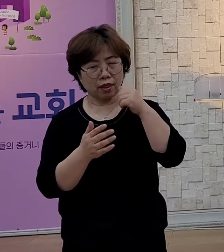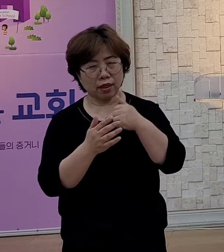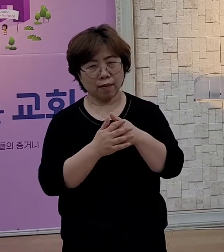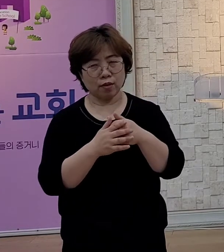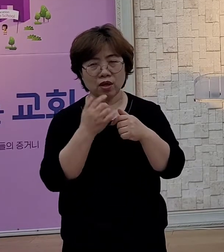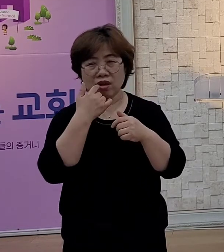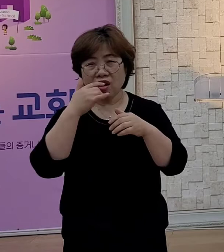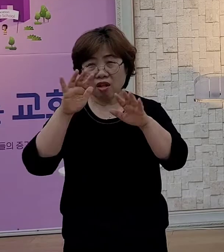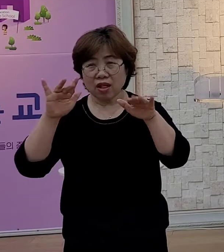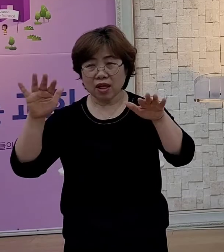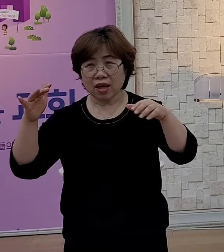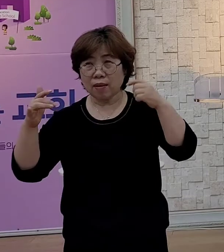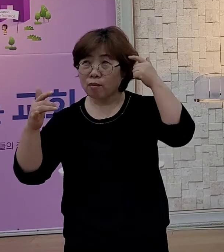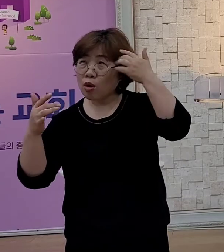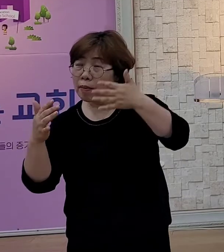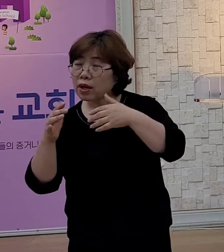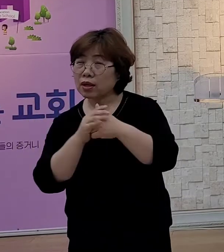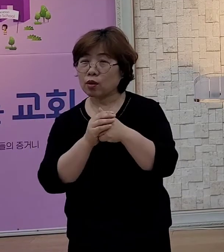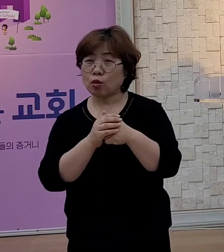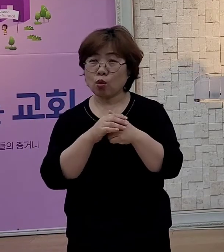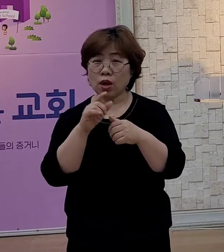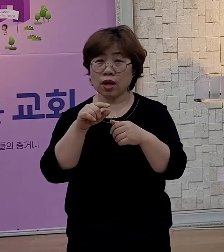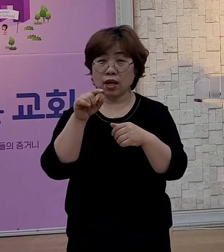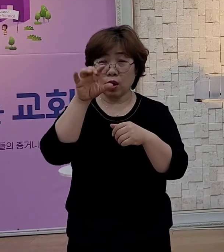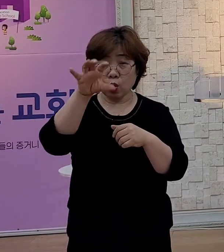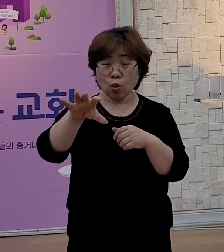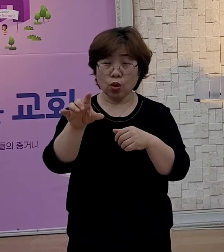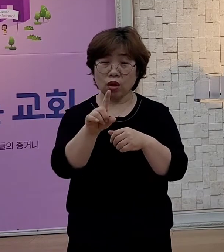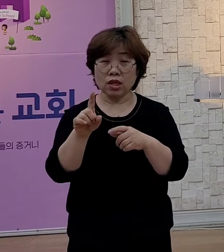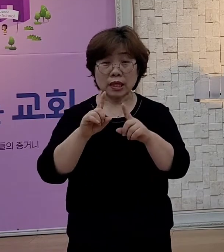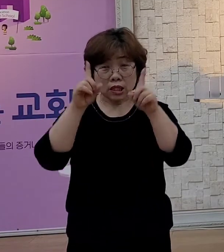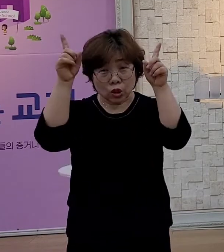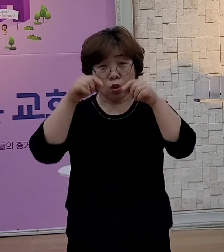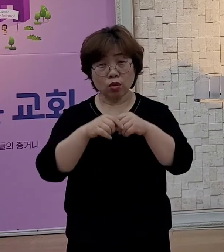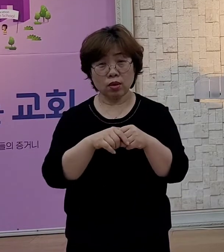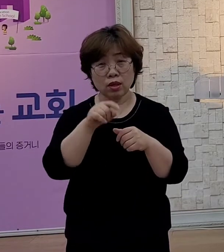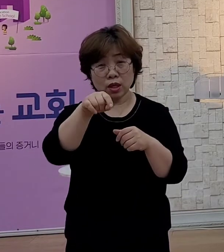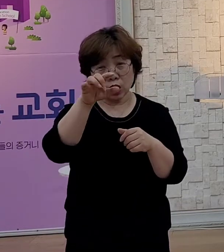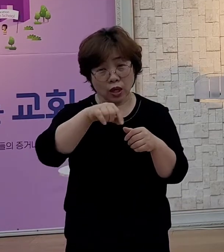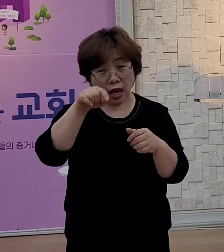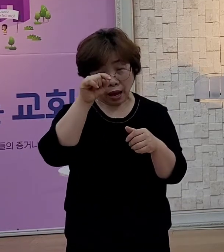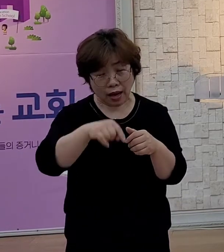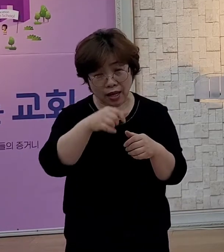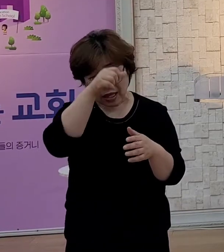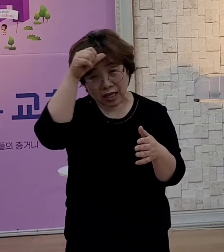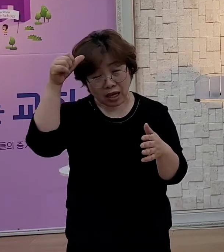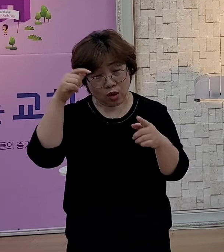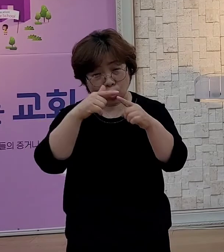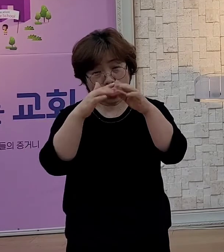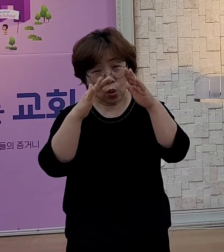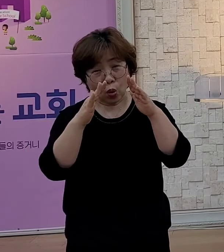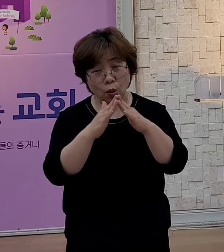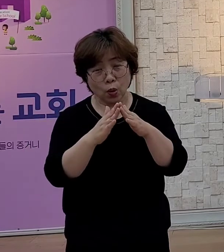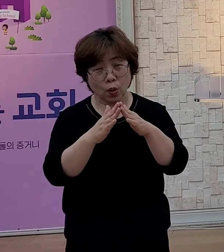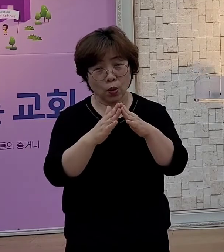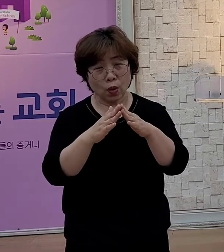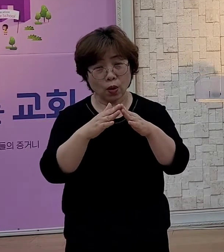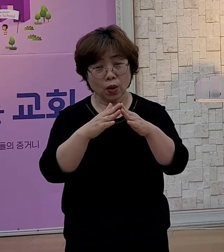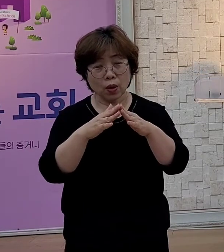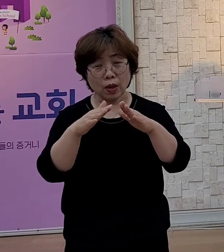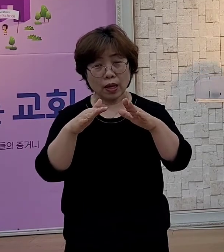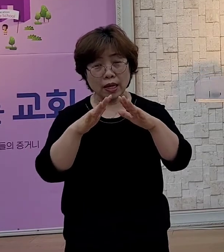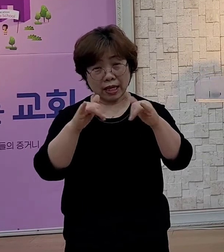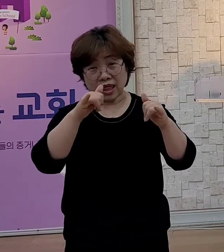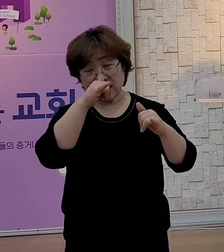뭘 물었냐면, 지옥이잖아요, 지옥. 여기에 장로교인들이 있습니까? 천사한테